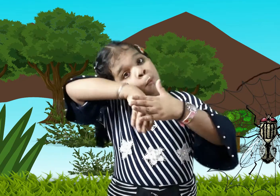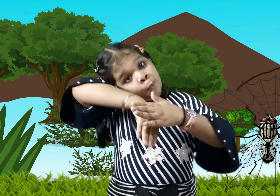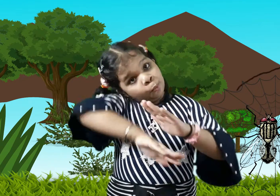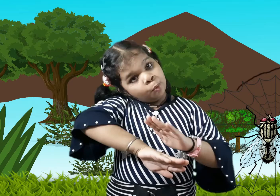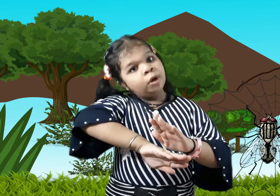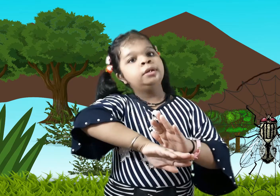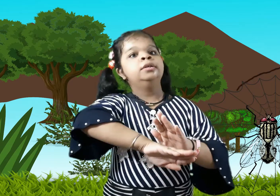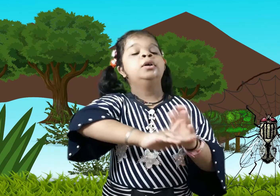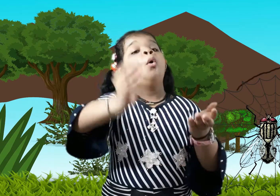फंसती चली गई।